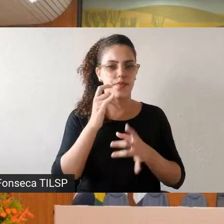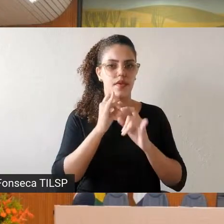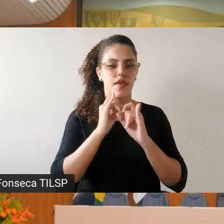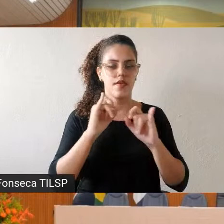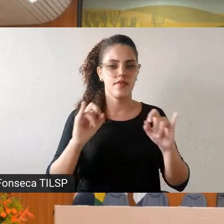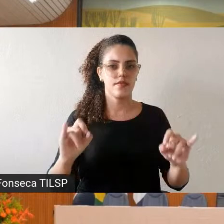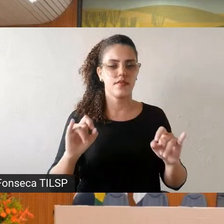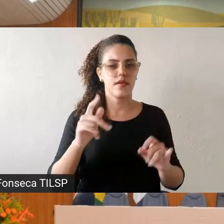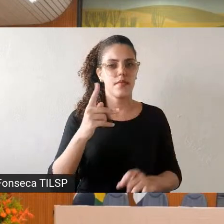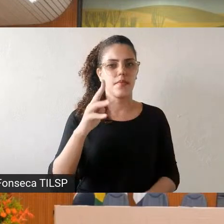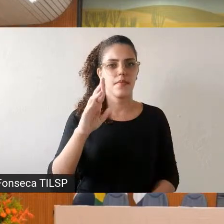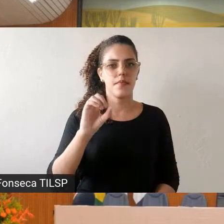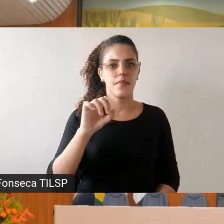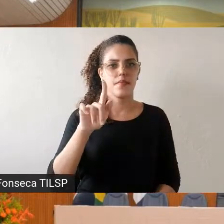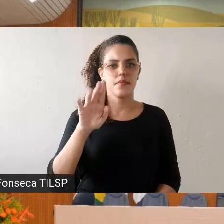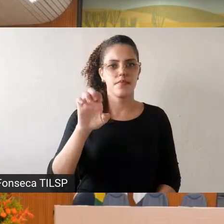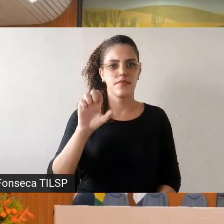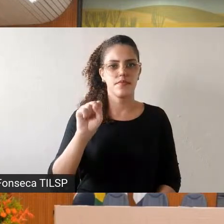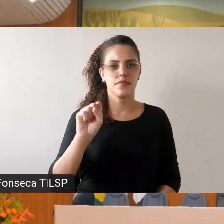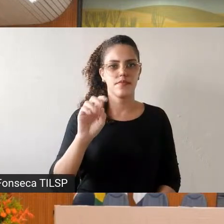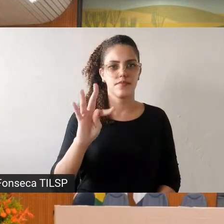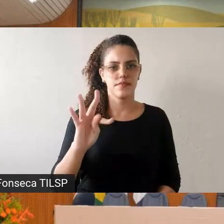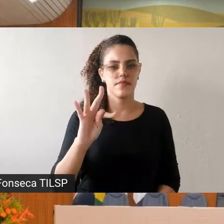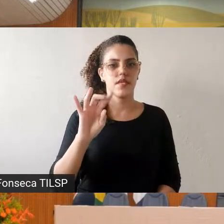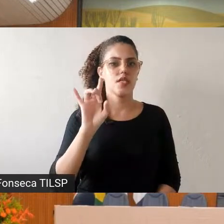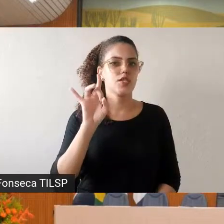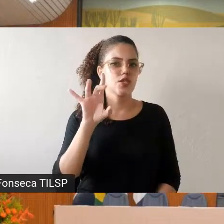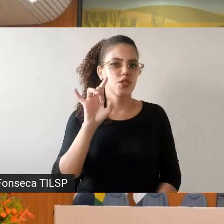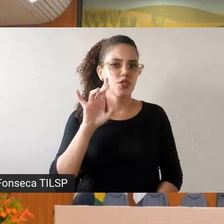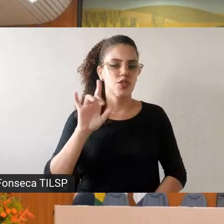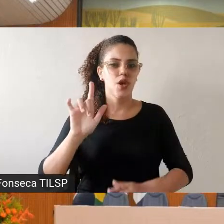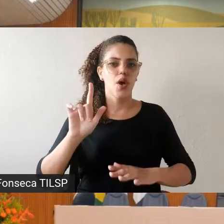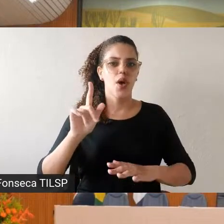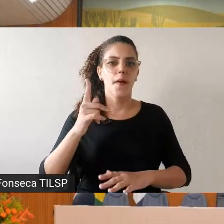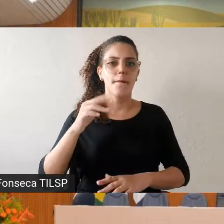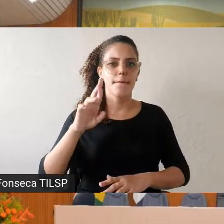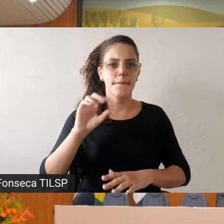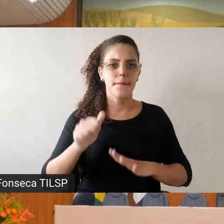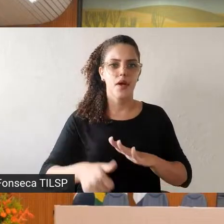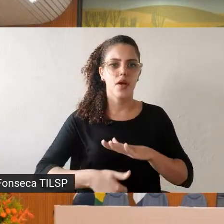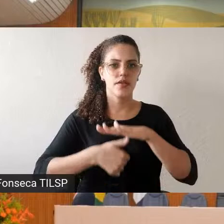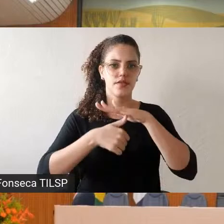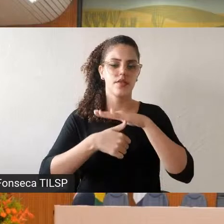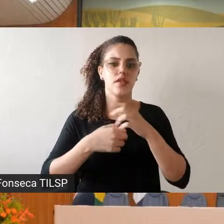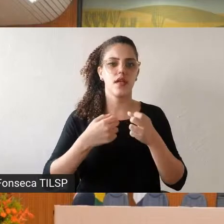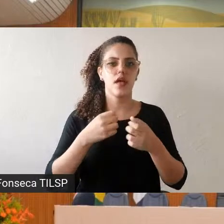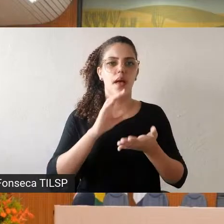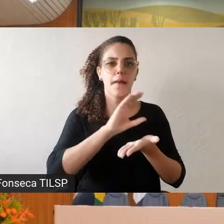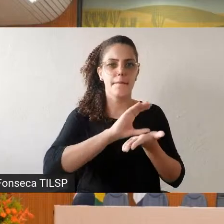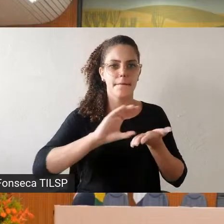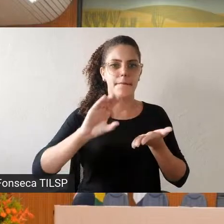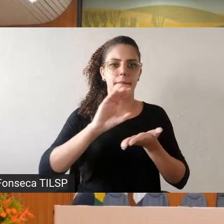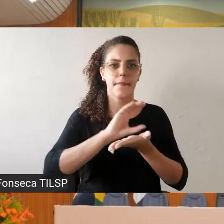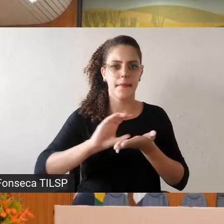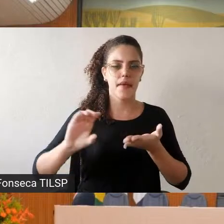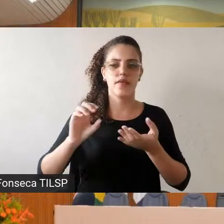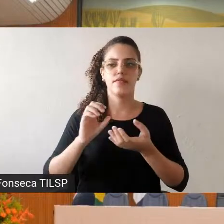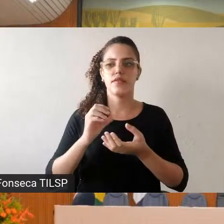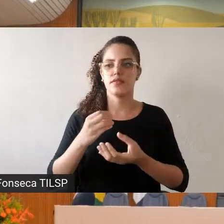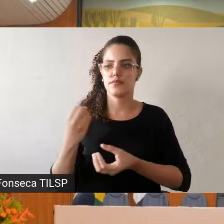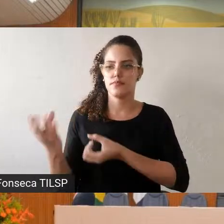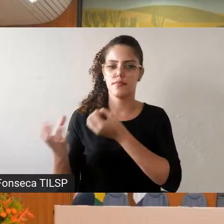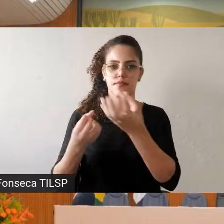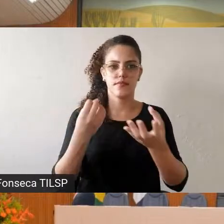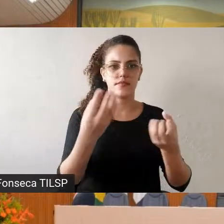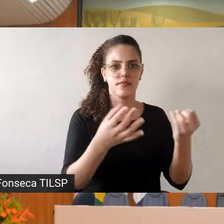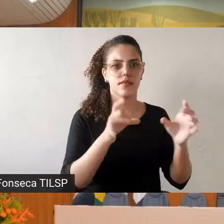Progeste não é apenas uma proreitoria de liberação de benefícios. A Progeste é uma proreitoria que trata do